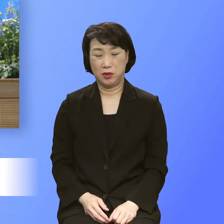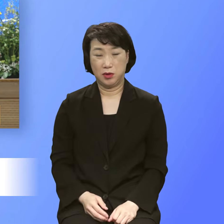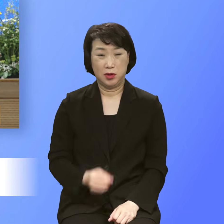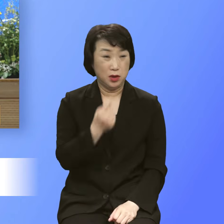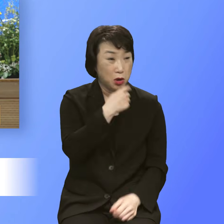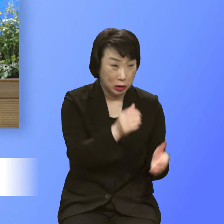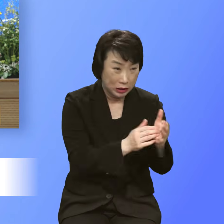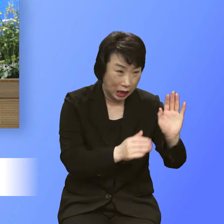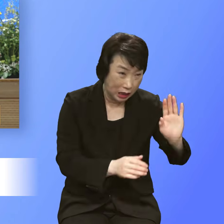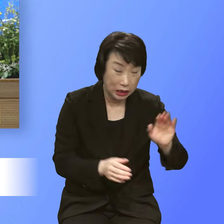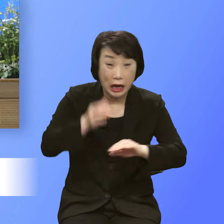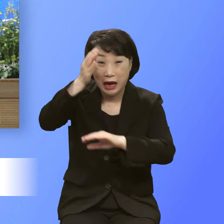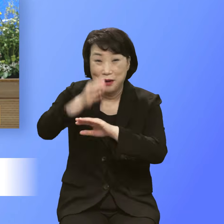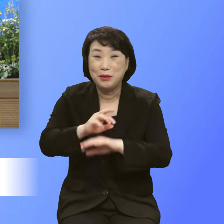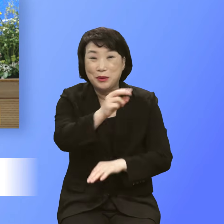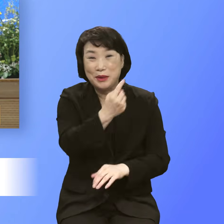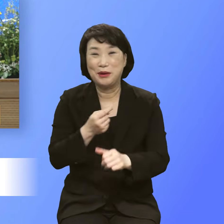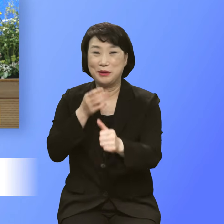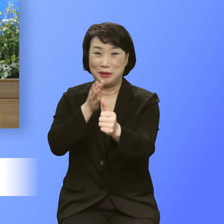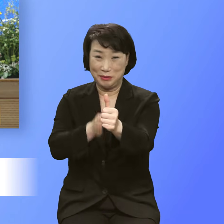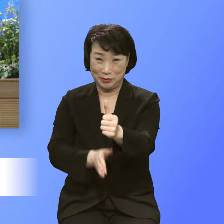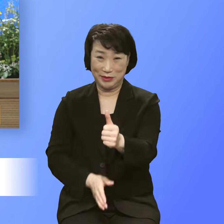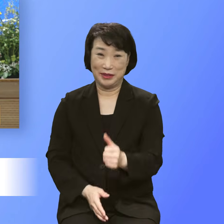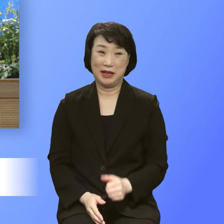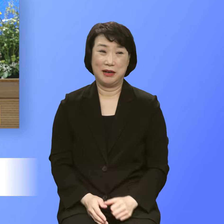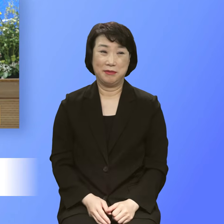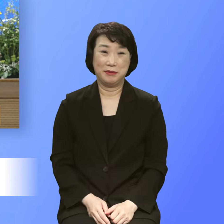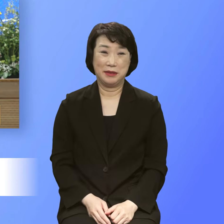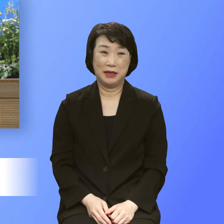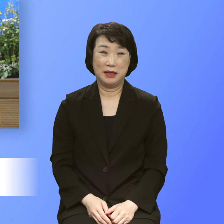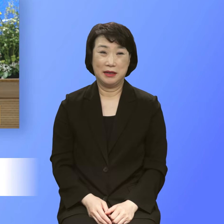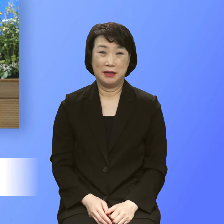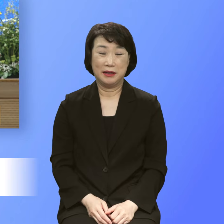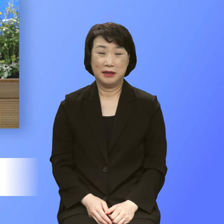이론적으로가 아니라 감사로 돌아와라.